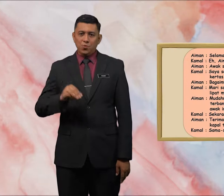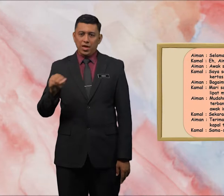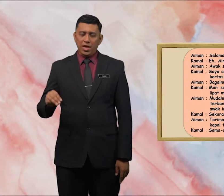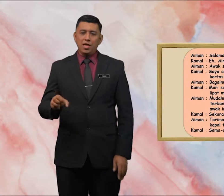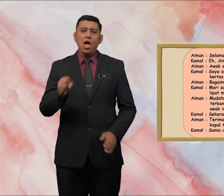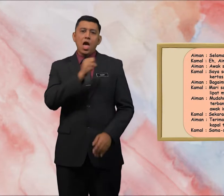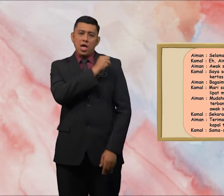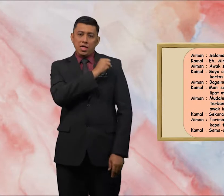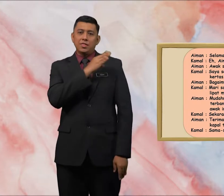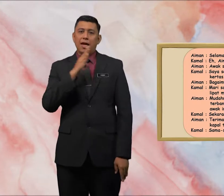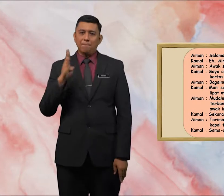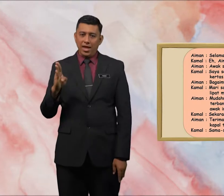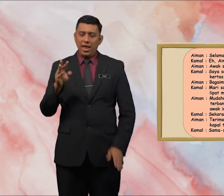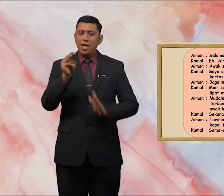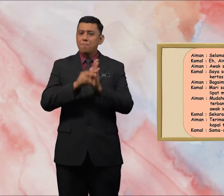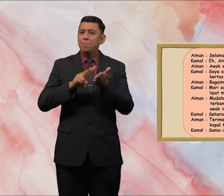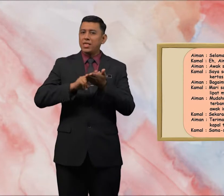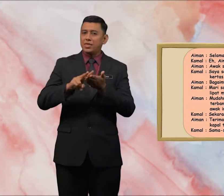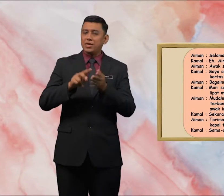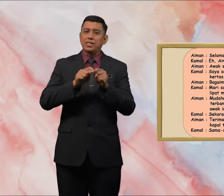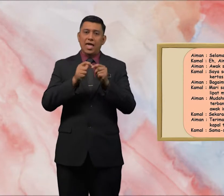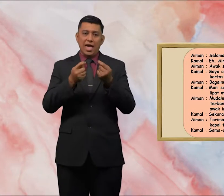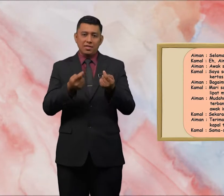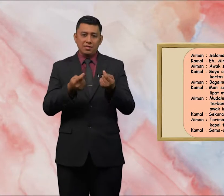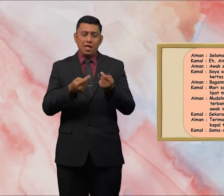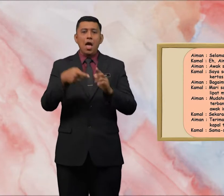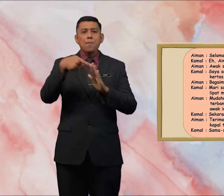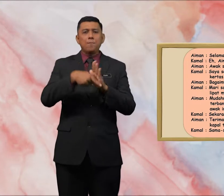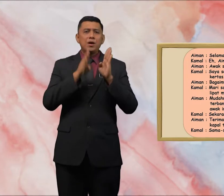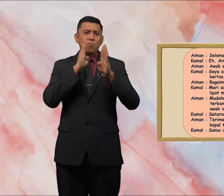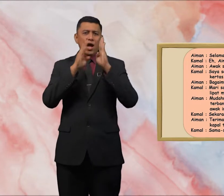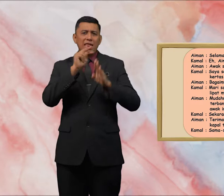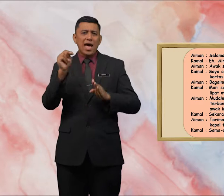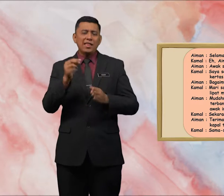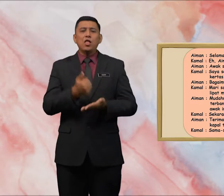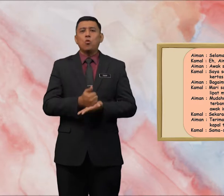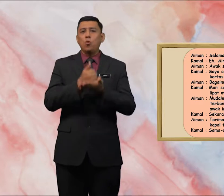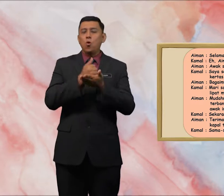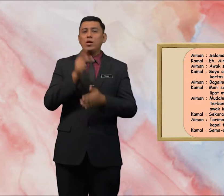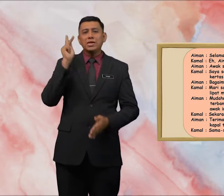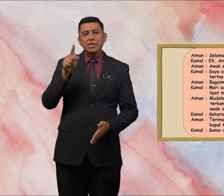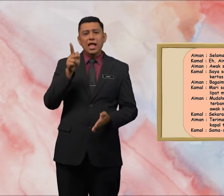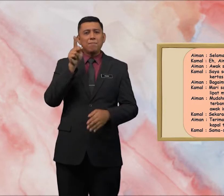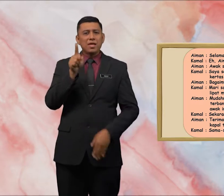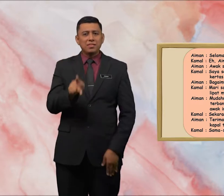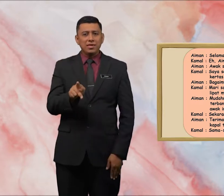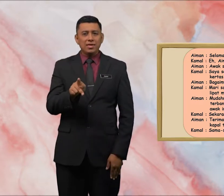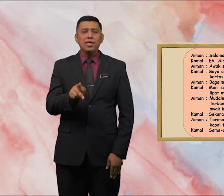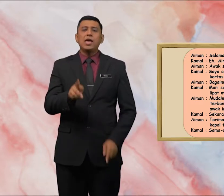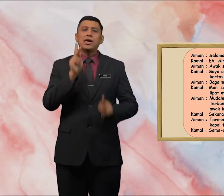Murid-murid, sambil membaca teks perbualan, tolong kenal pasti